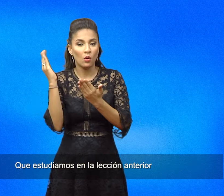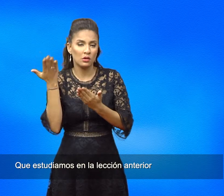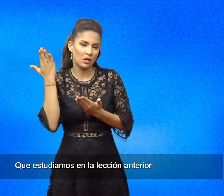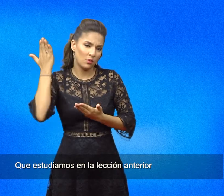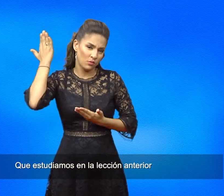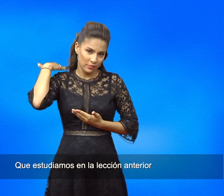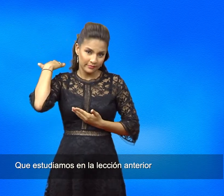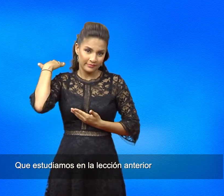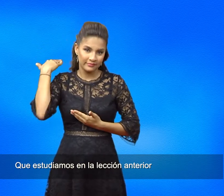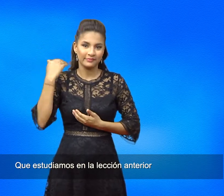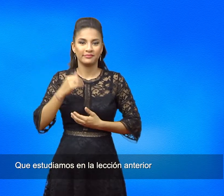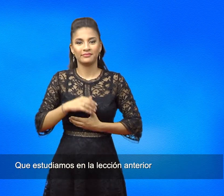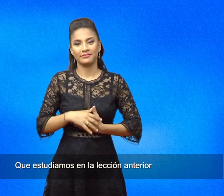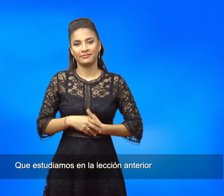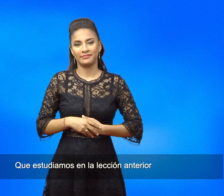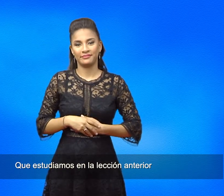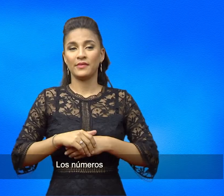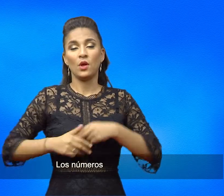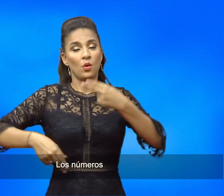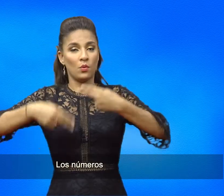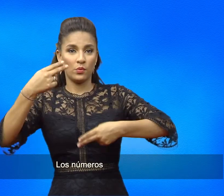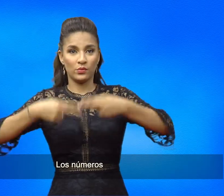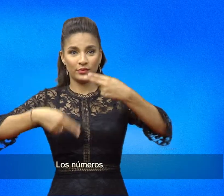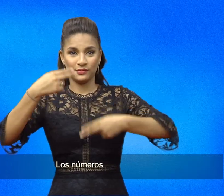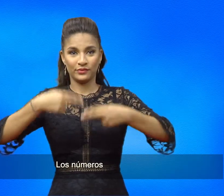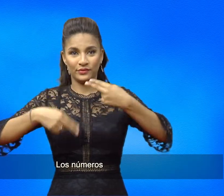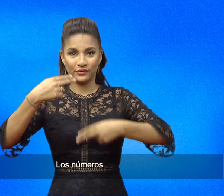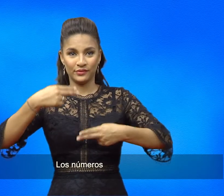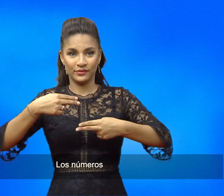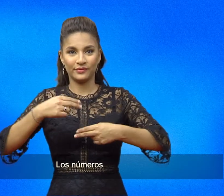en la elección anterior y los números